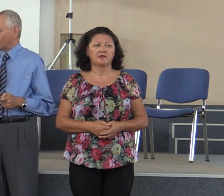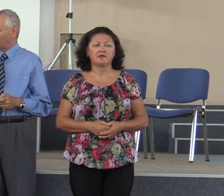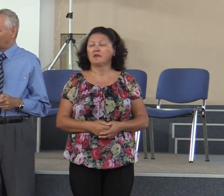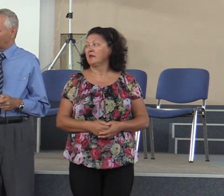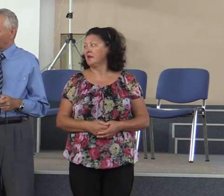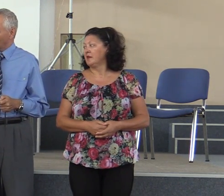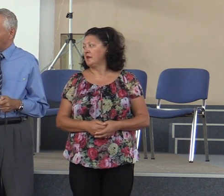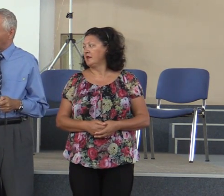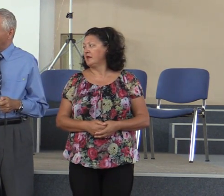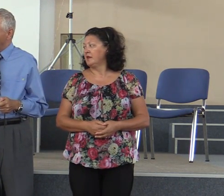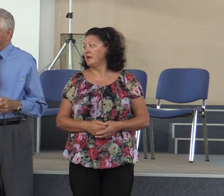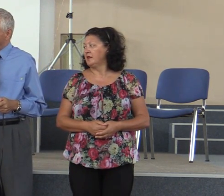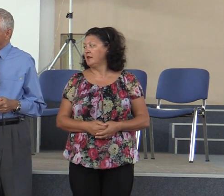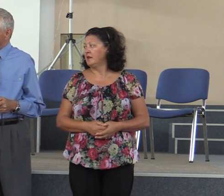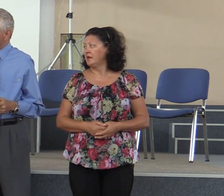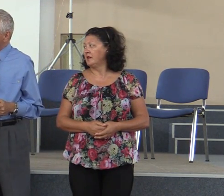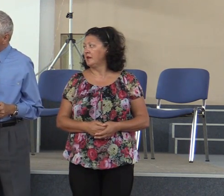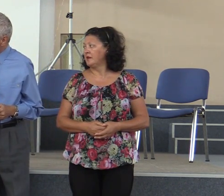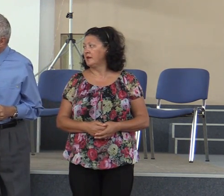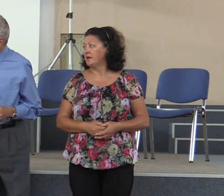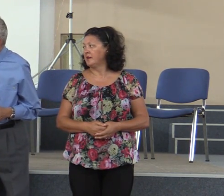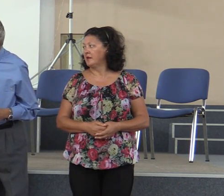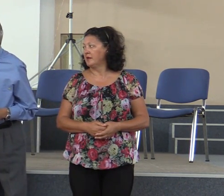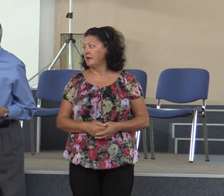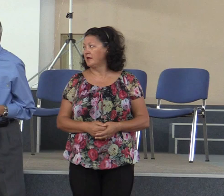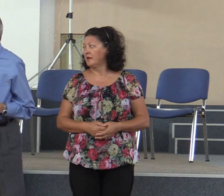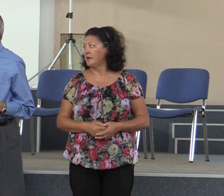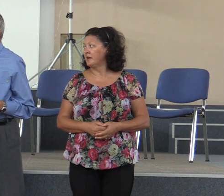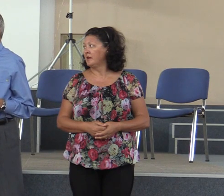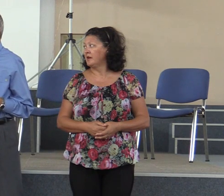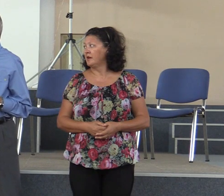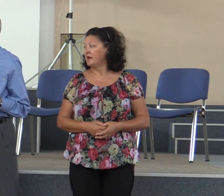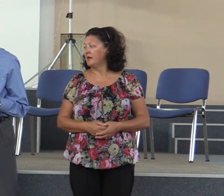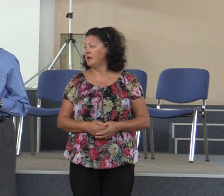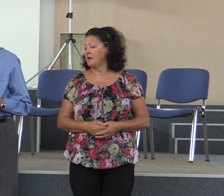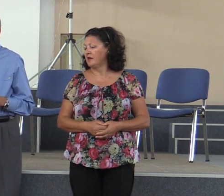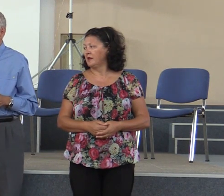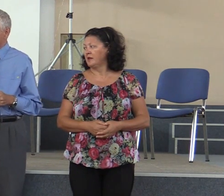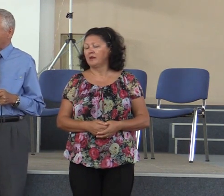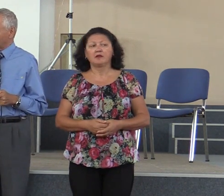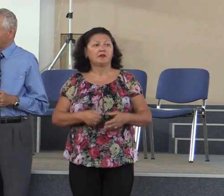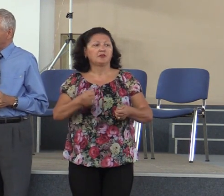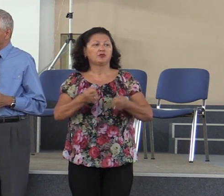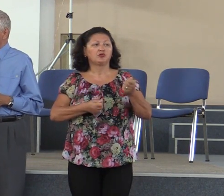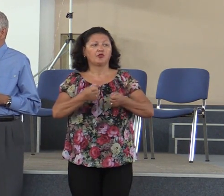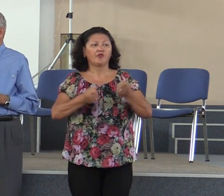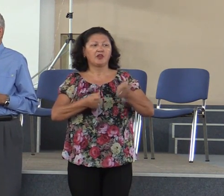This is about a taxi driver. Aceasta este numită șoferul de taxi.